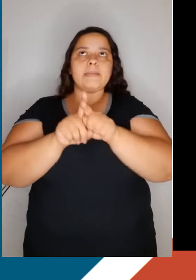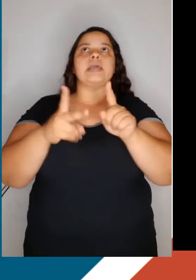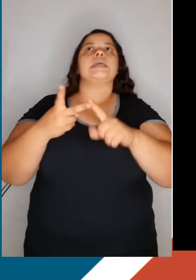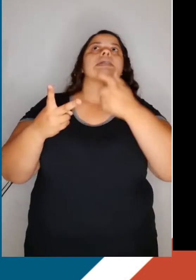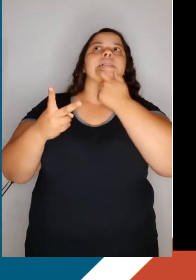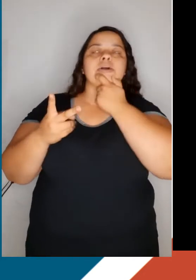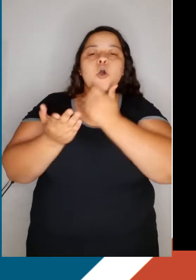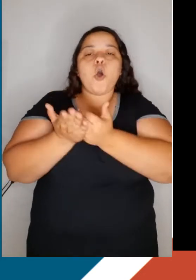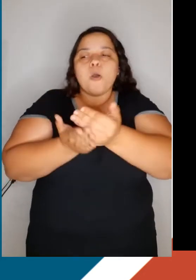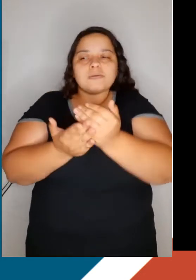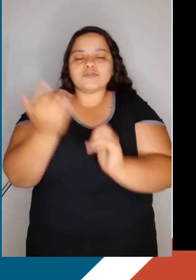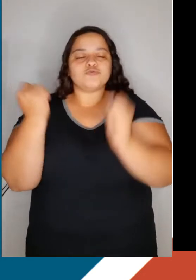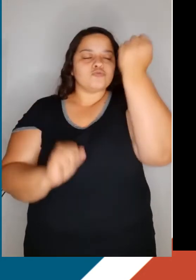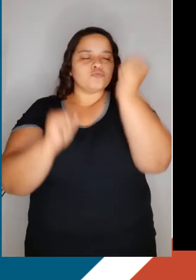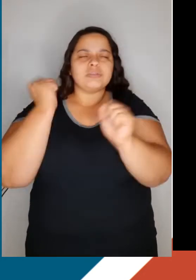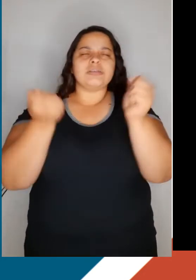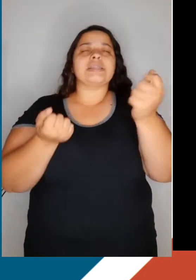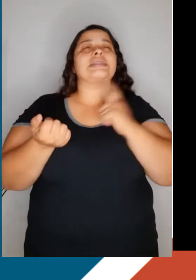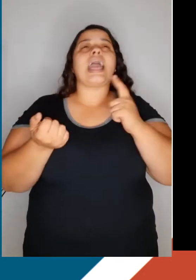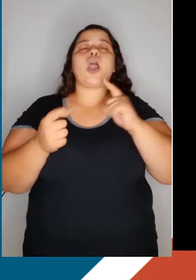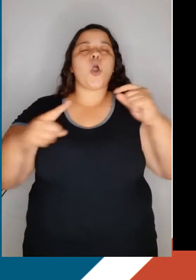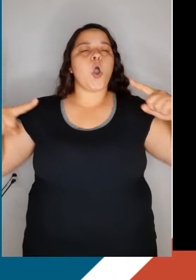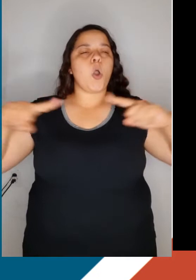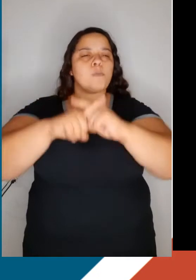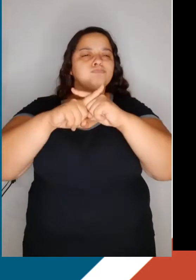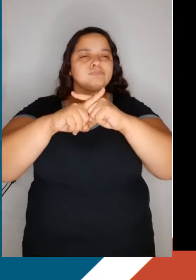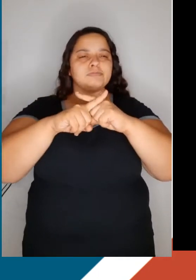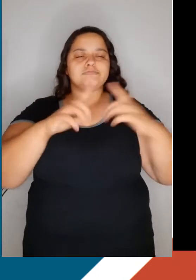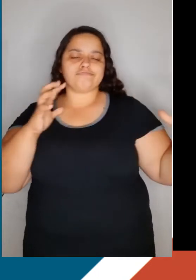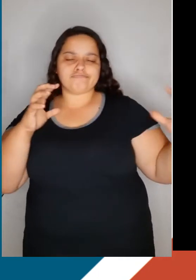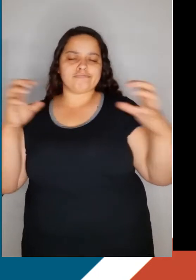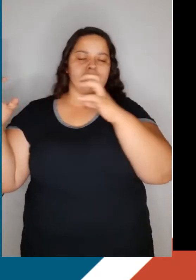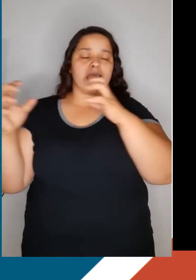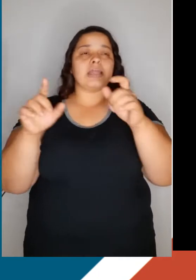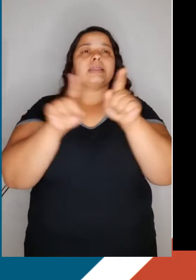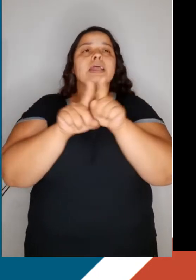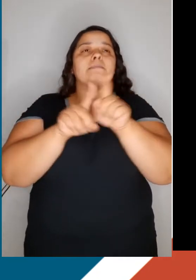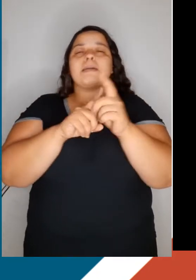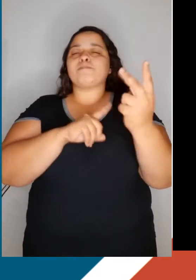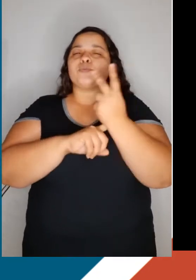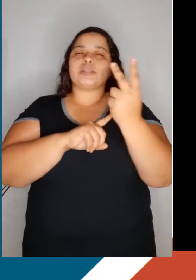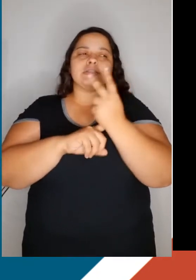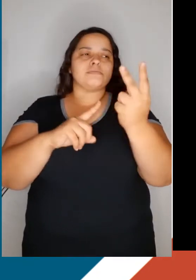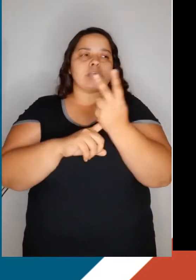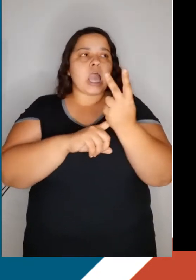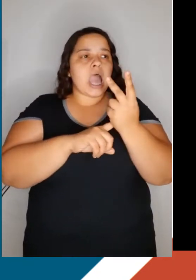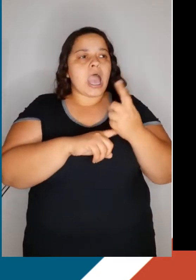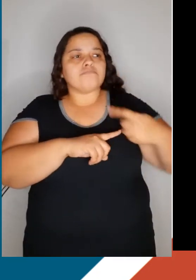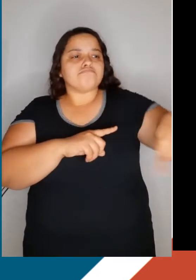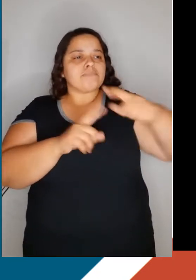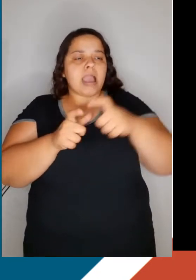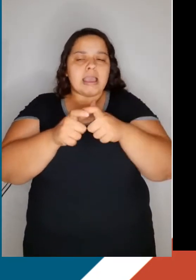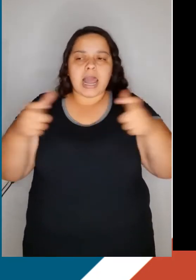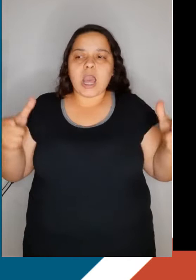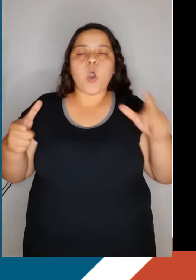a se industrializar. Isso gerou uma competição entre as nações europeias e um protecionismo cada vez maior entre elas. Isso fez